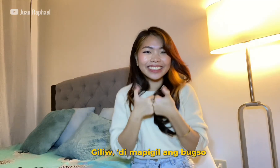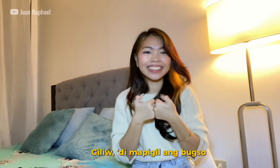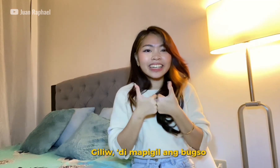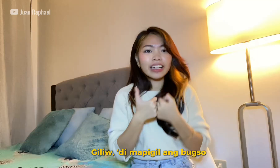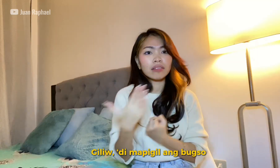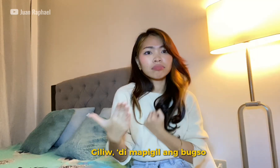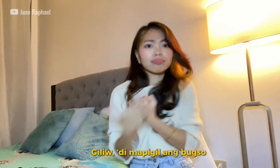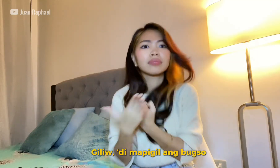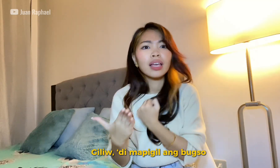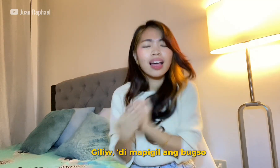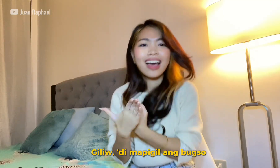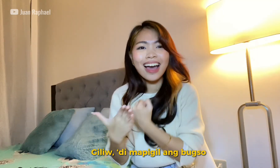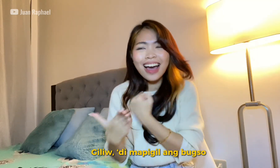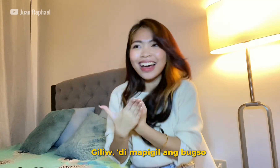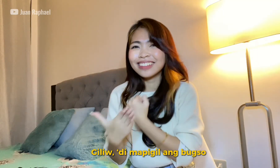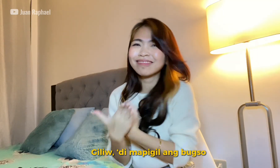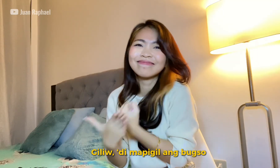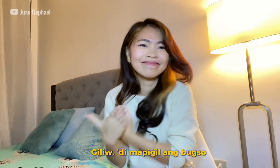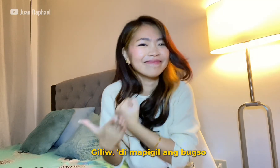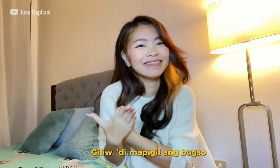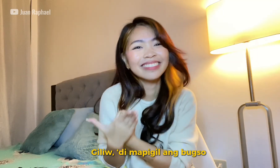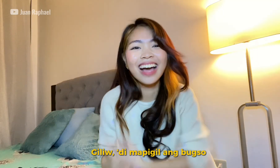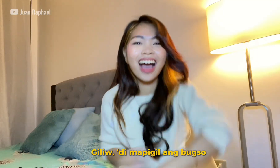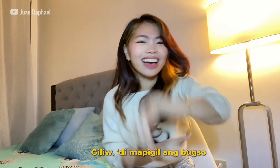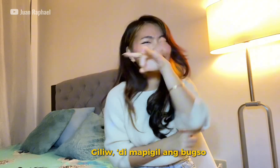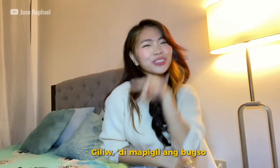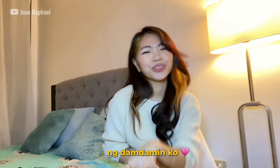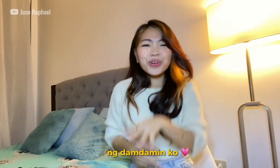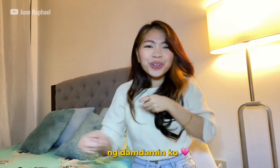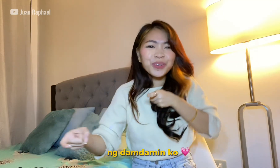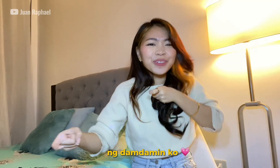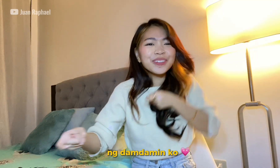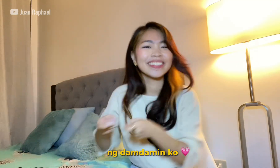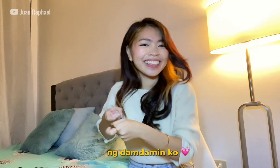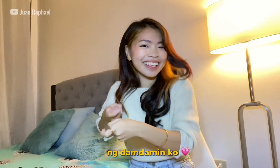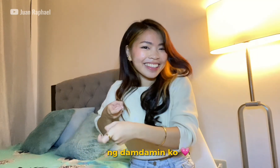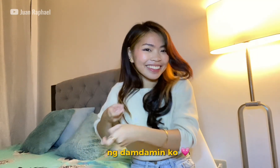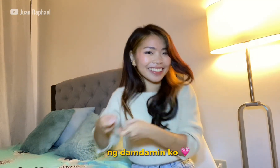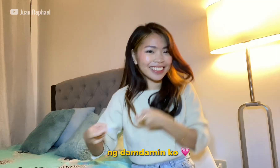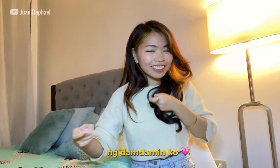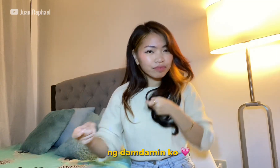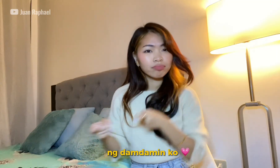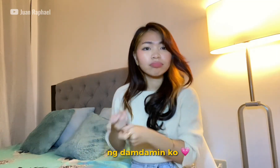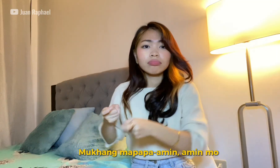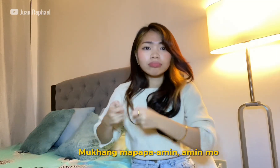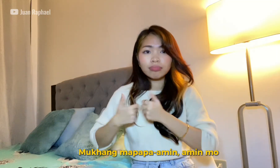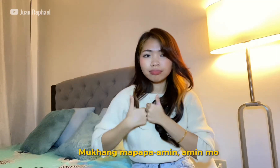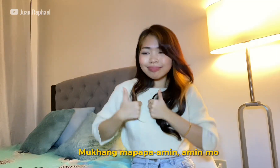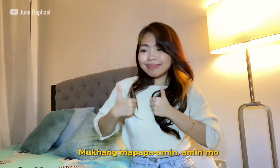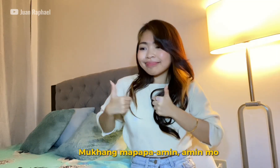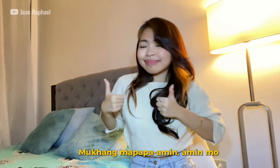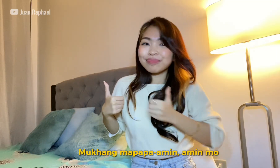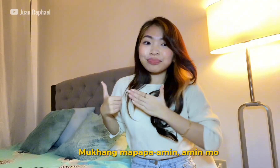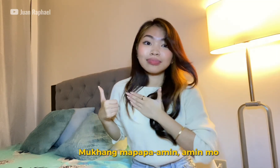Giliw, di mapigil ang bukso. Ang damdamin ko, mukhang mapapaamin